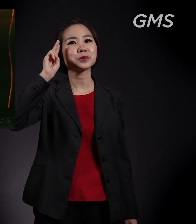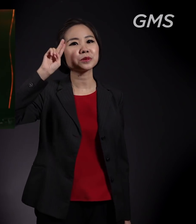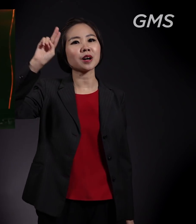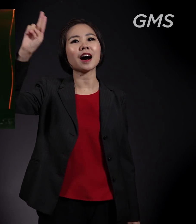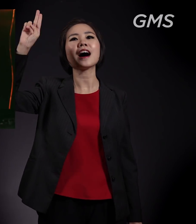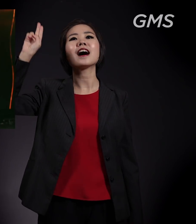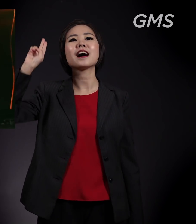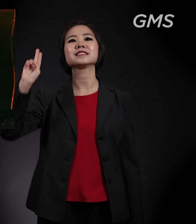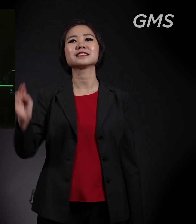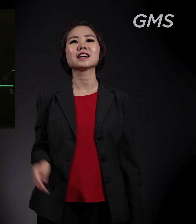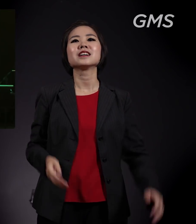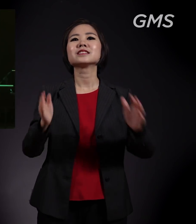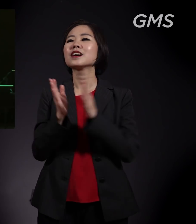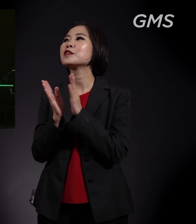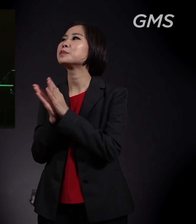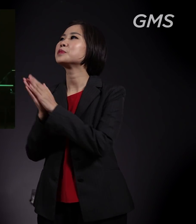Terpujilah Tuhan.